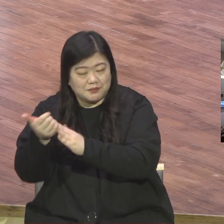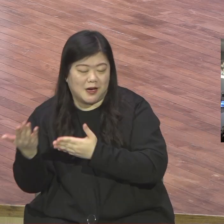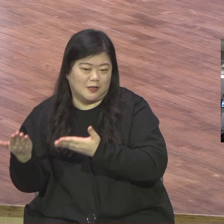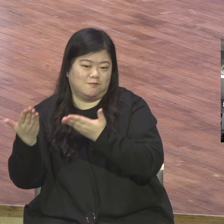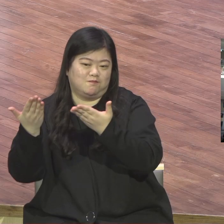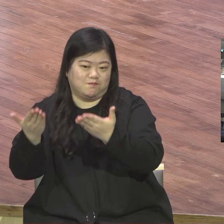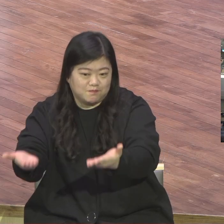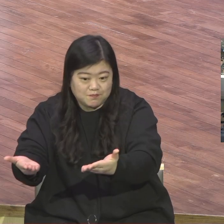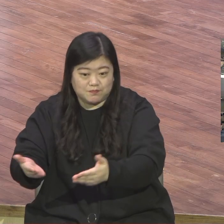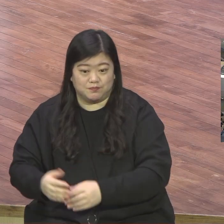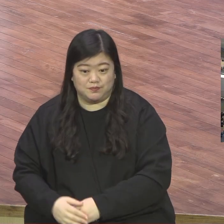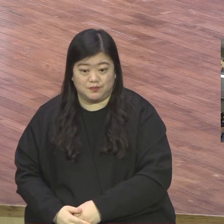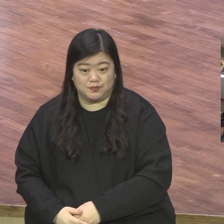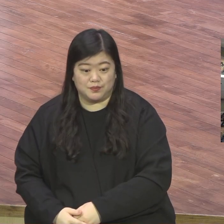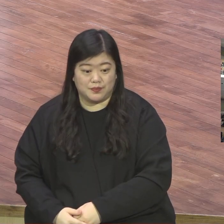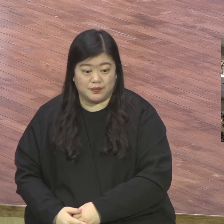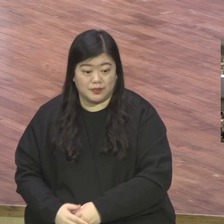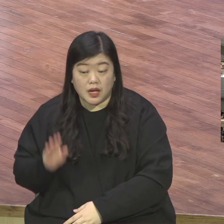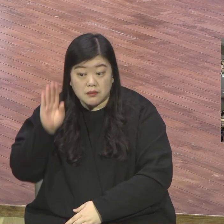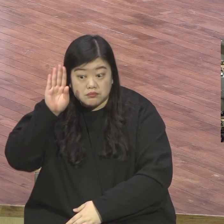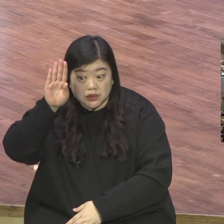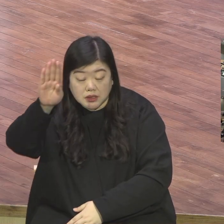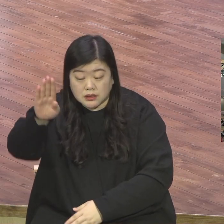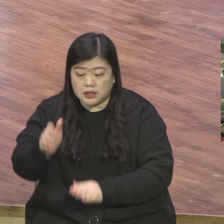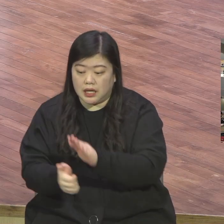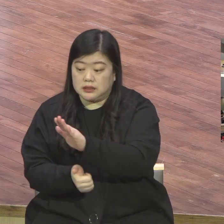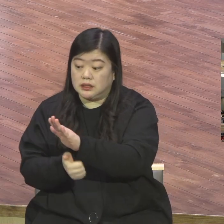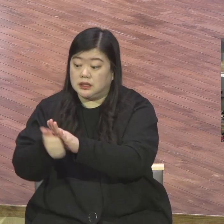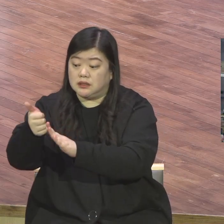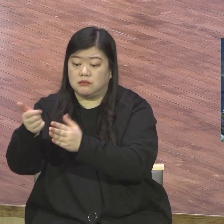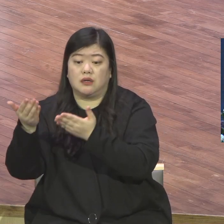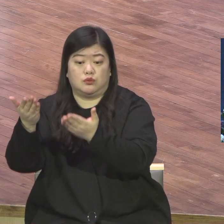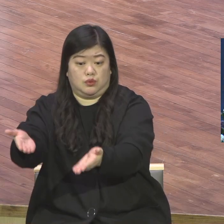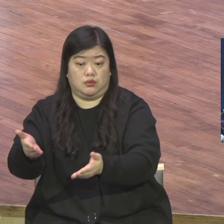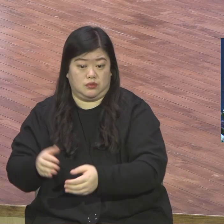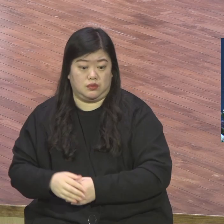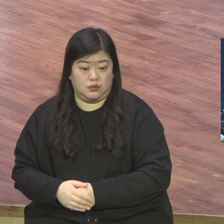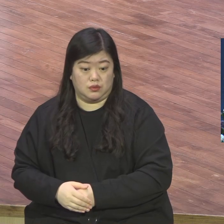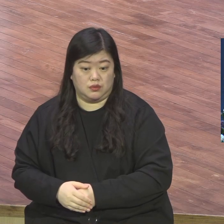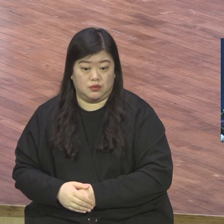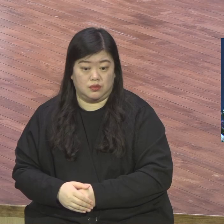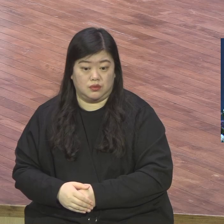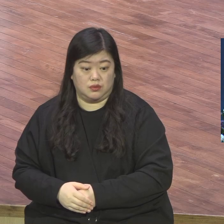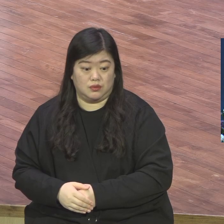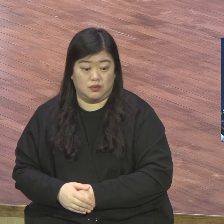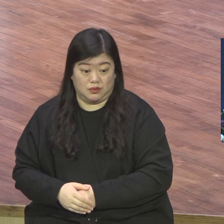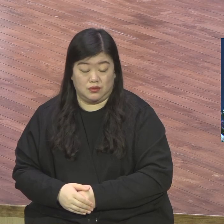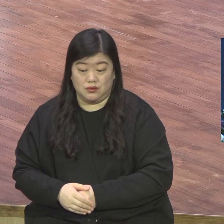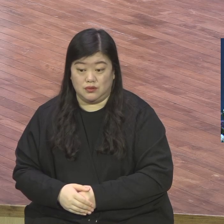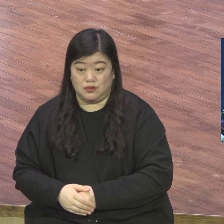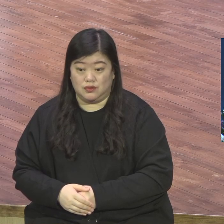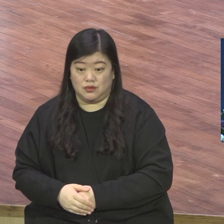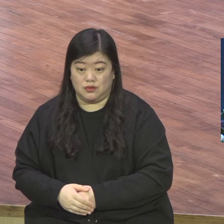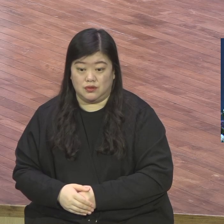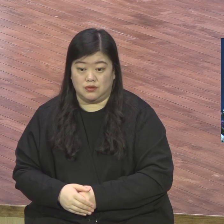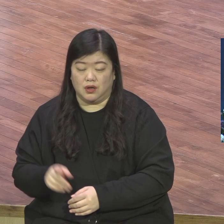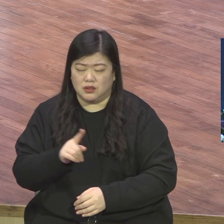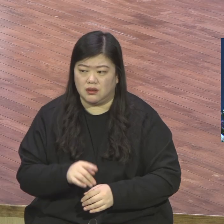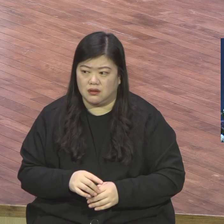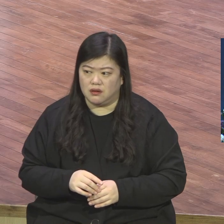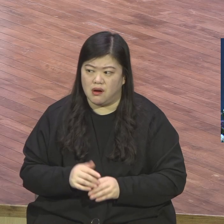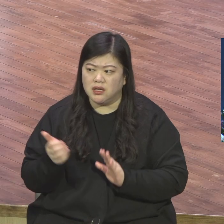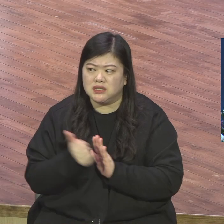것이니라. 미래와 희망을 주는 하나님이시. 겁 먹지 마세요. 이러다가 안 되면